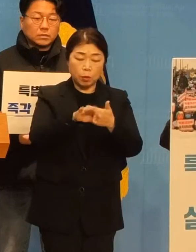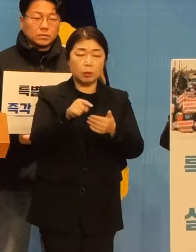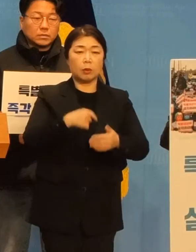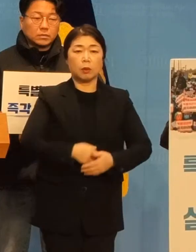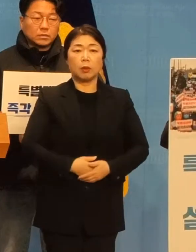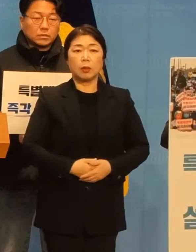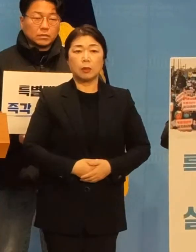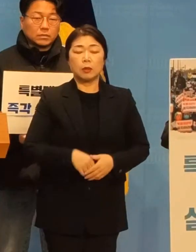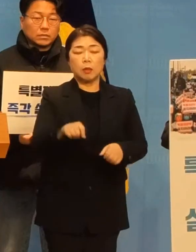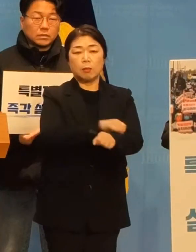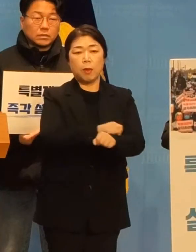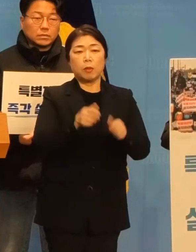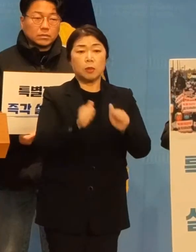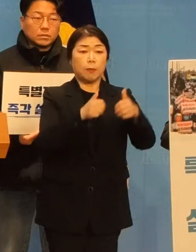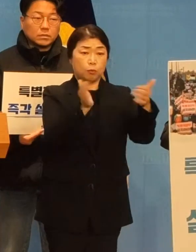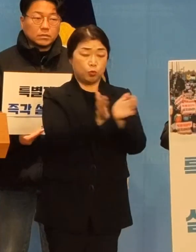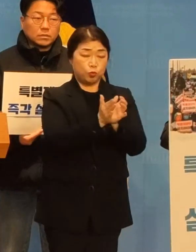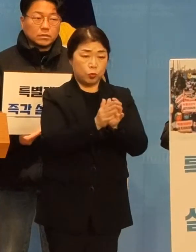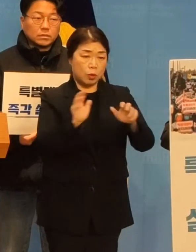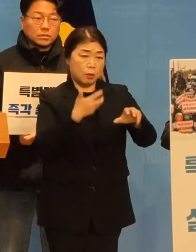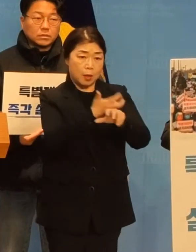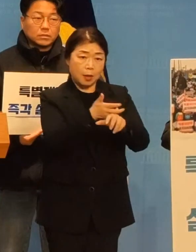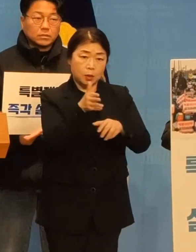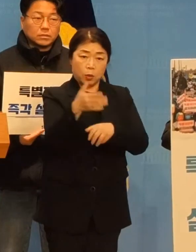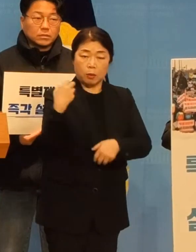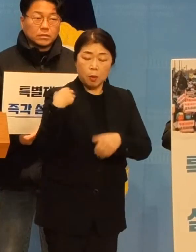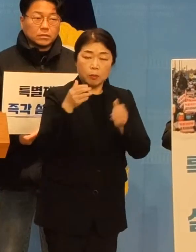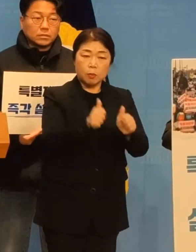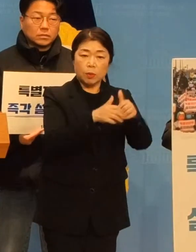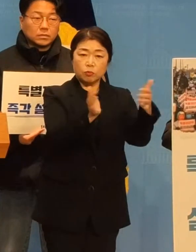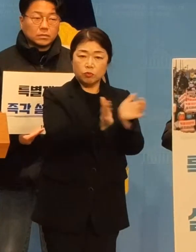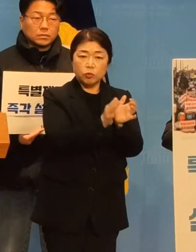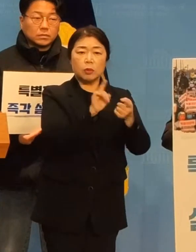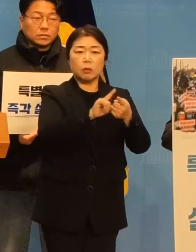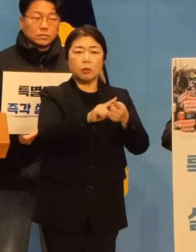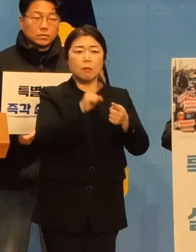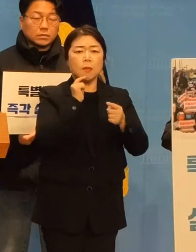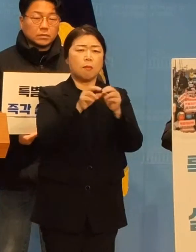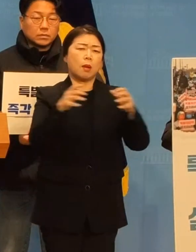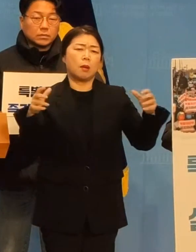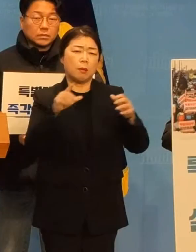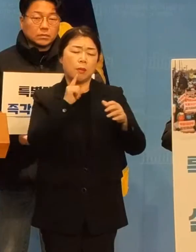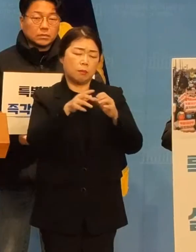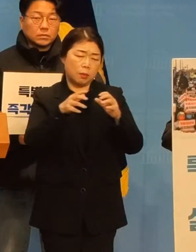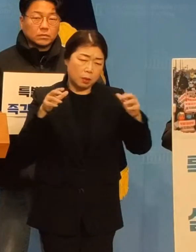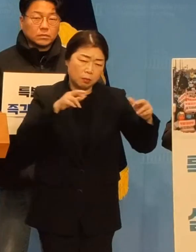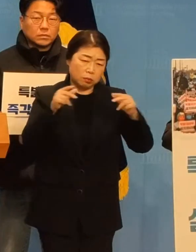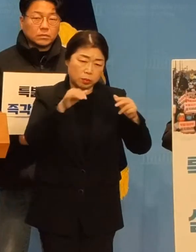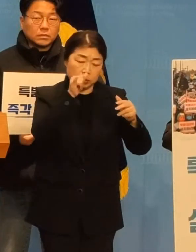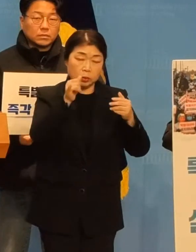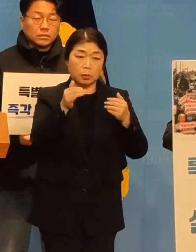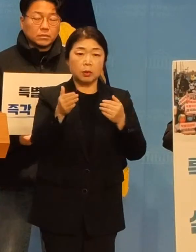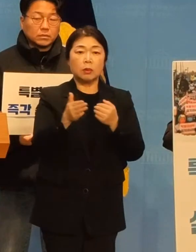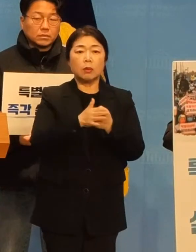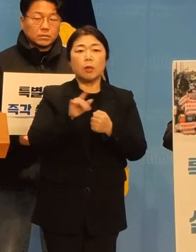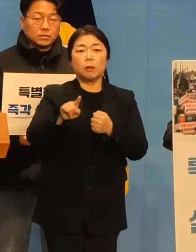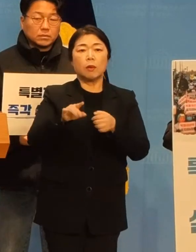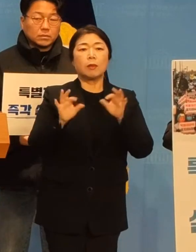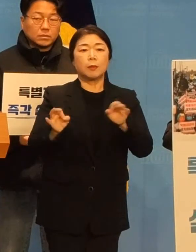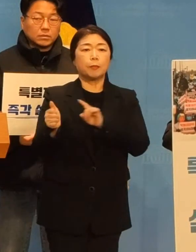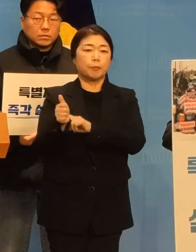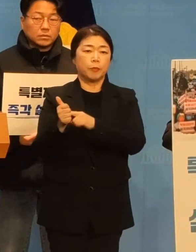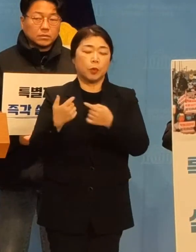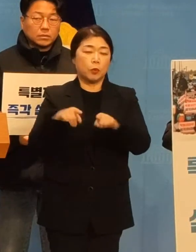이 특별재판부 내란 전담 재판부에 대한 각종 논란과 관련해서 우리 김은진